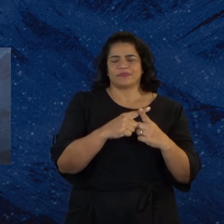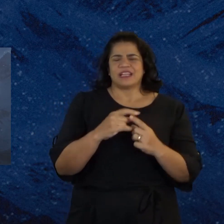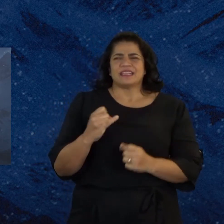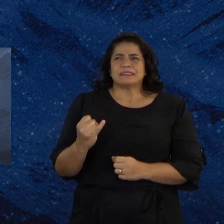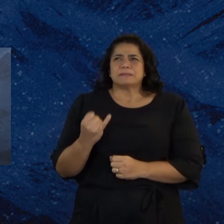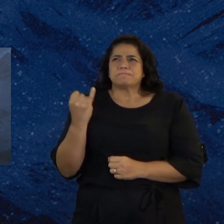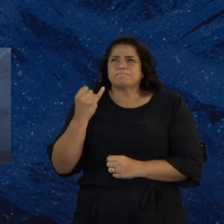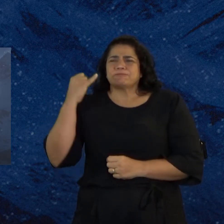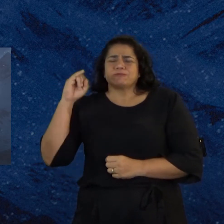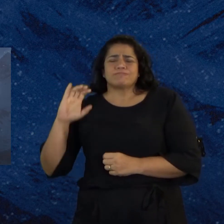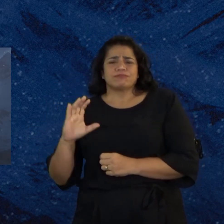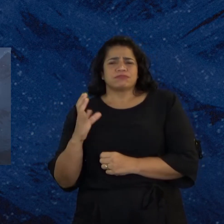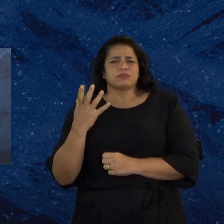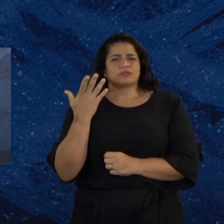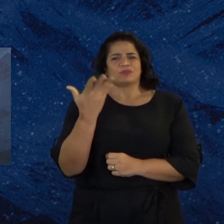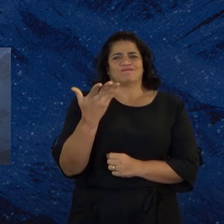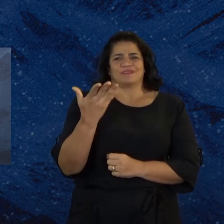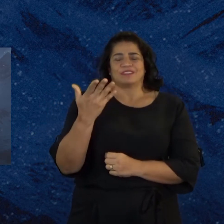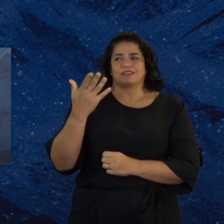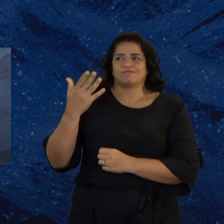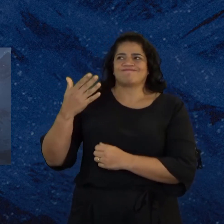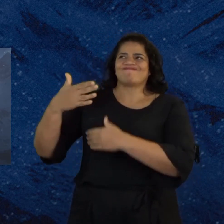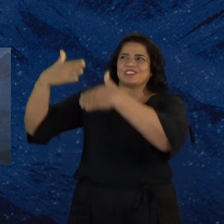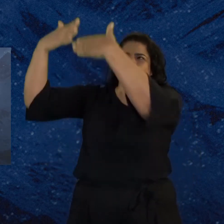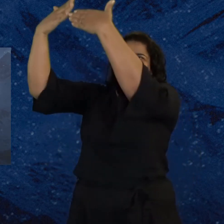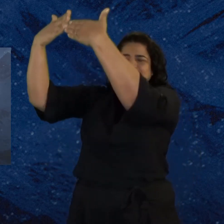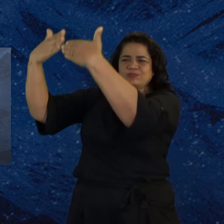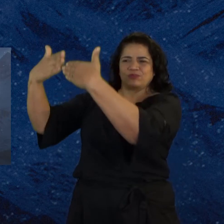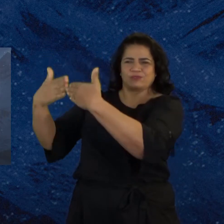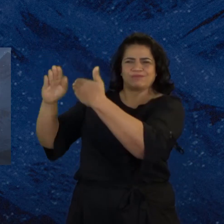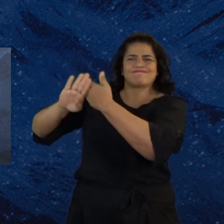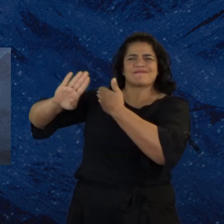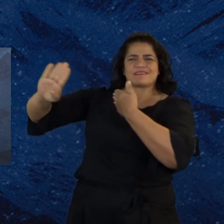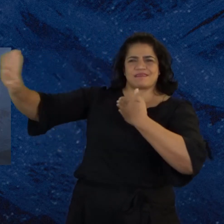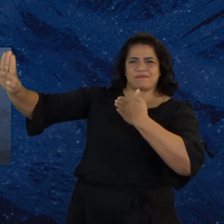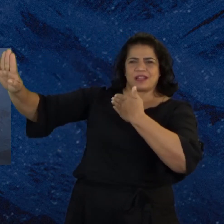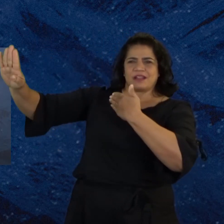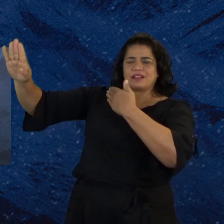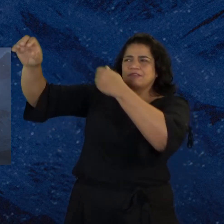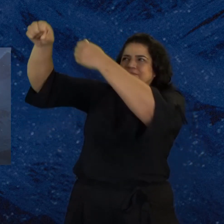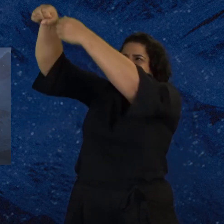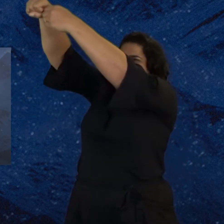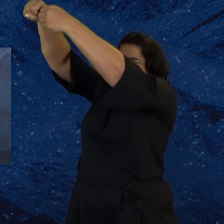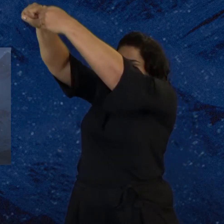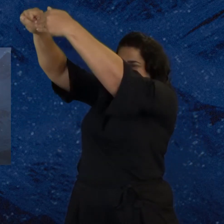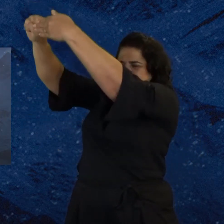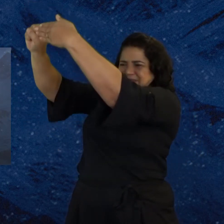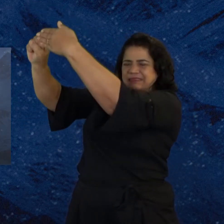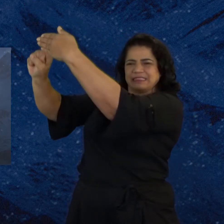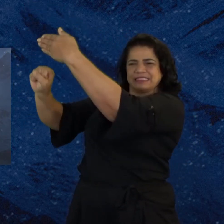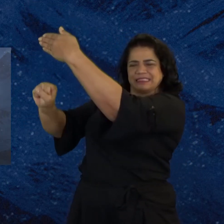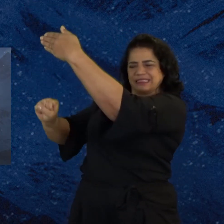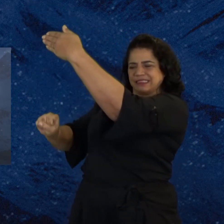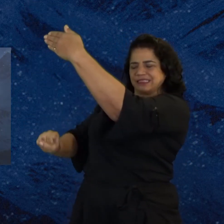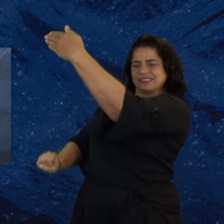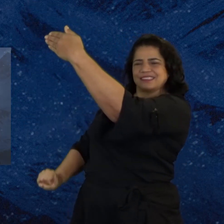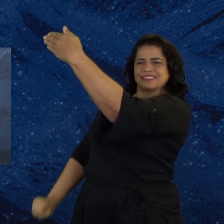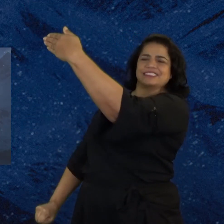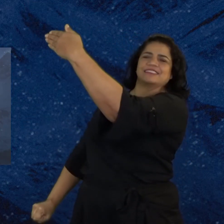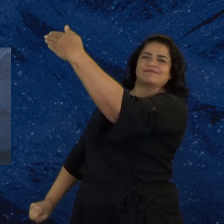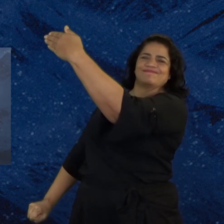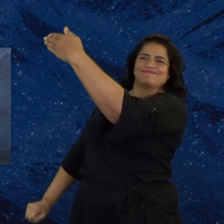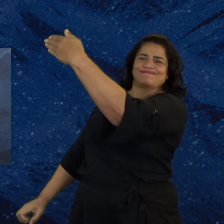véu que separava o santo lugar do Santo dos Santos foi rasgado de alto a